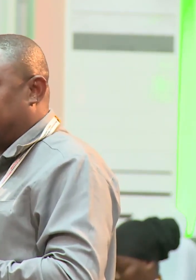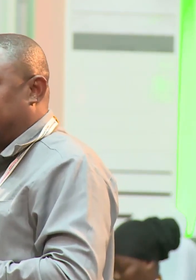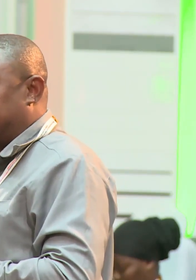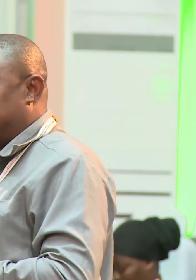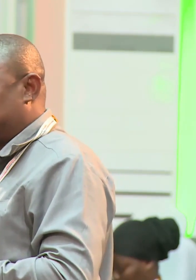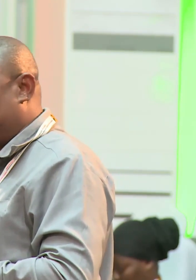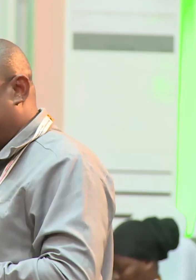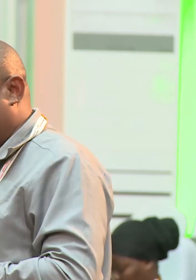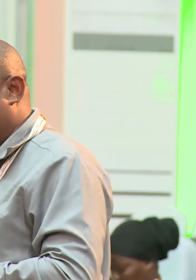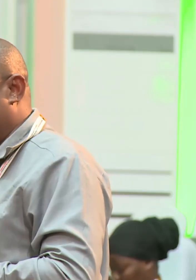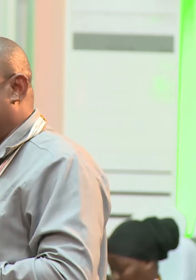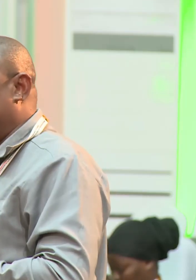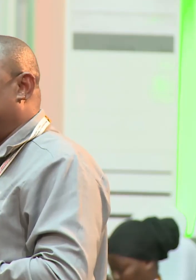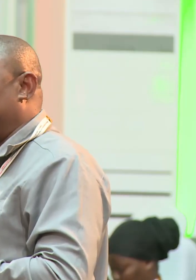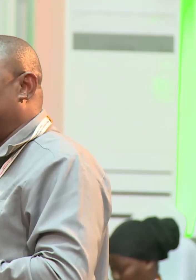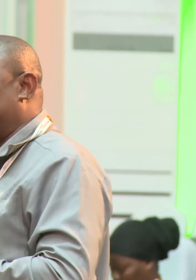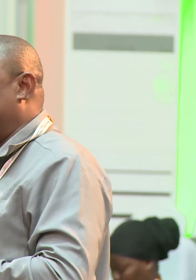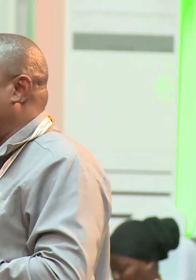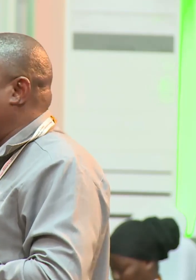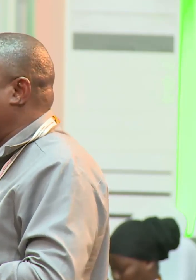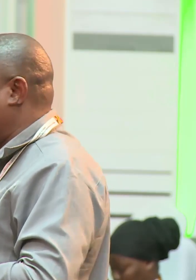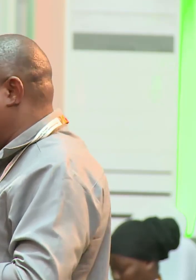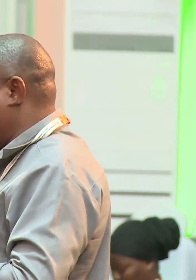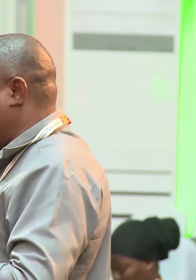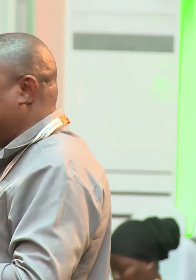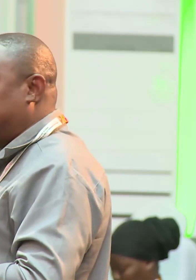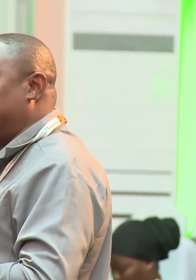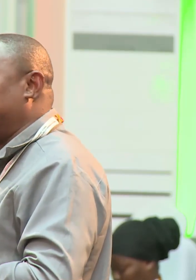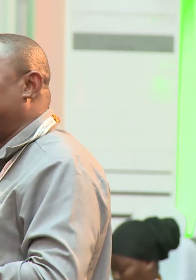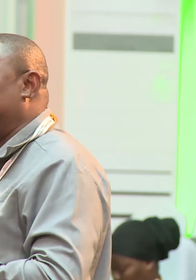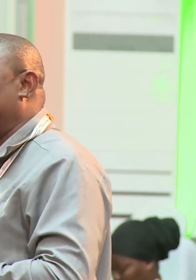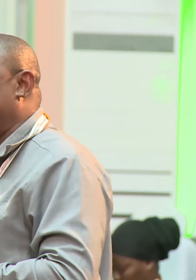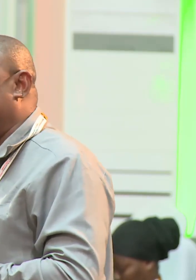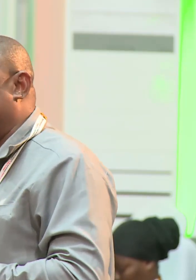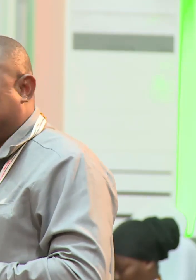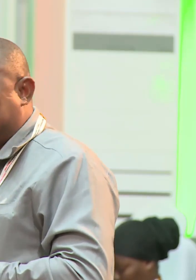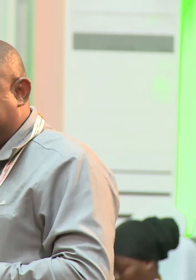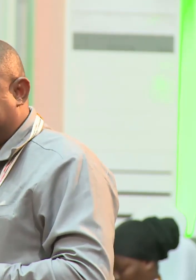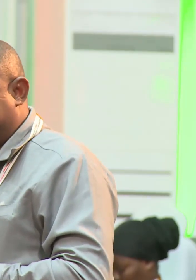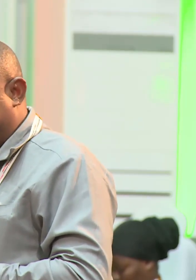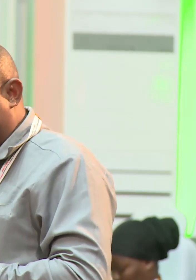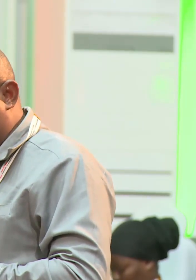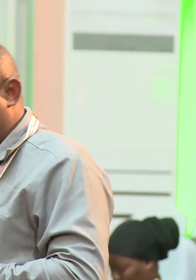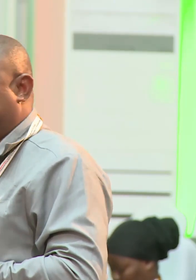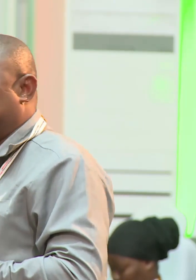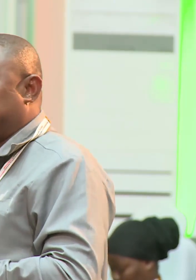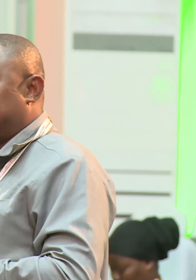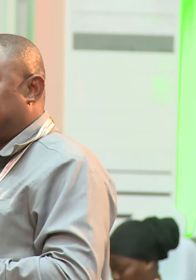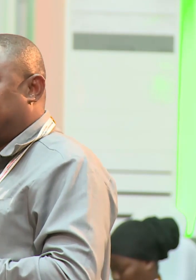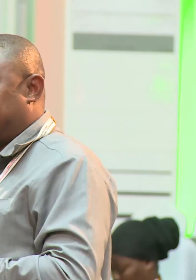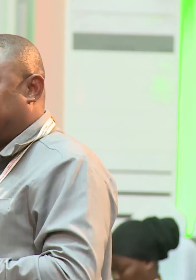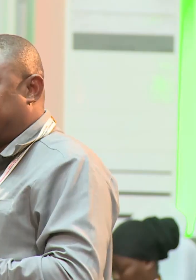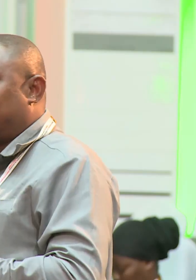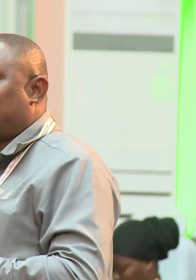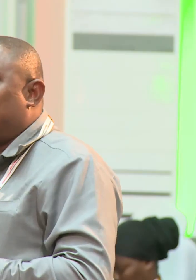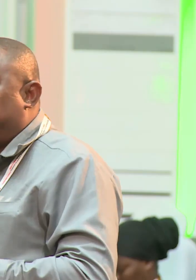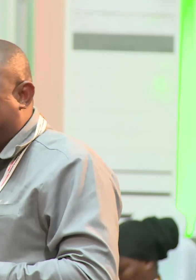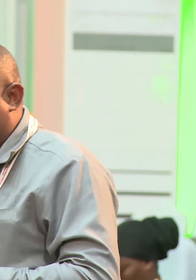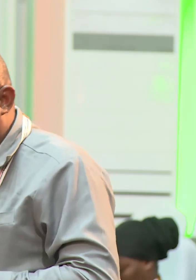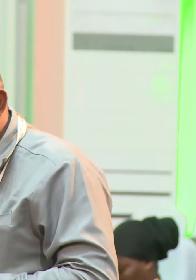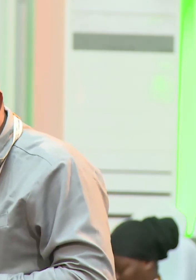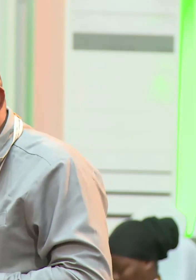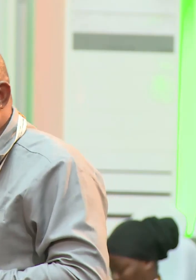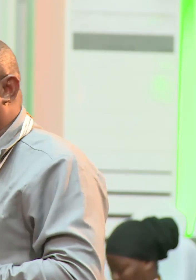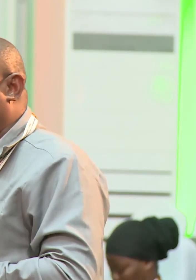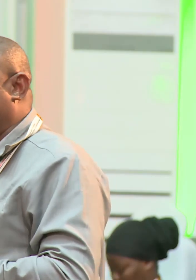hein? Parce que j'ai vu, vous avez utilisé le Alinity M, ça ne court pas la